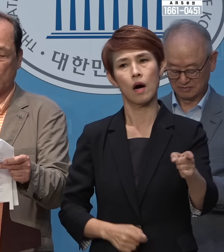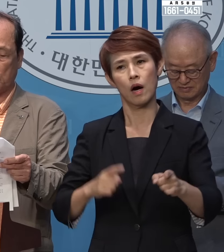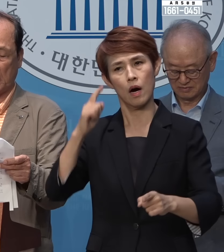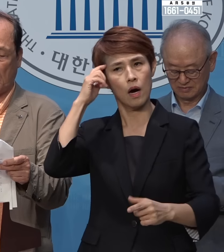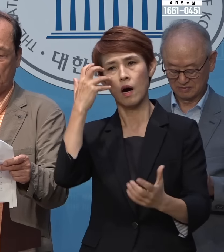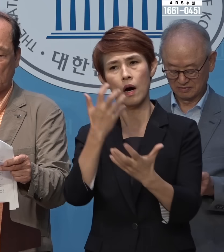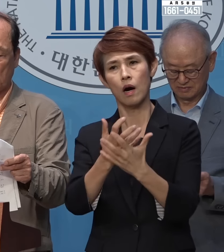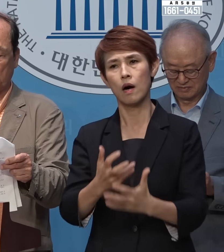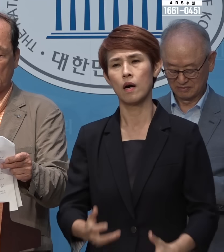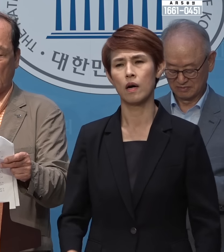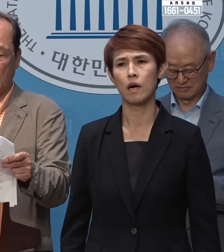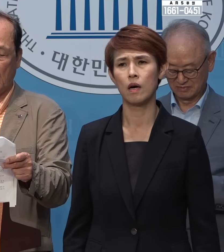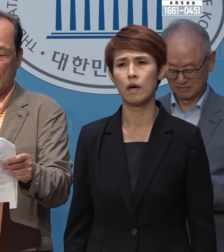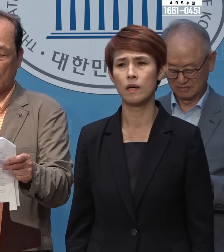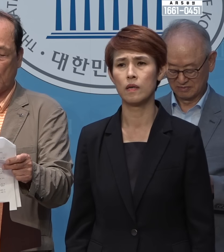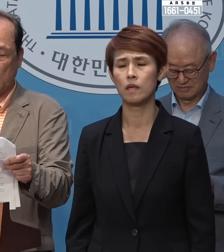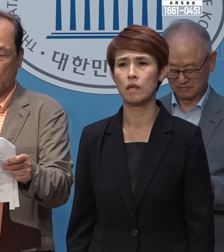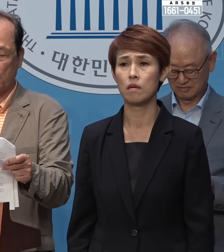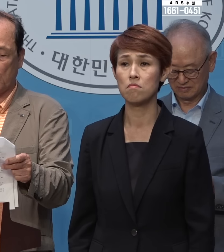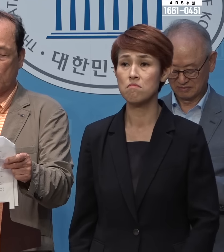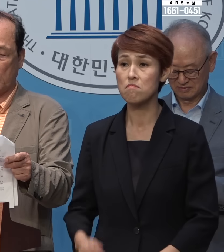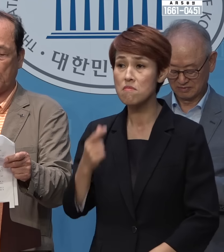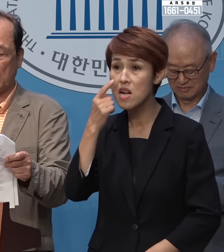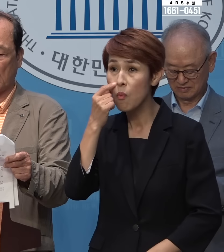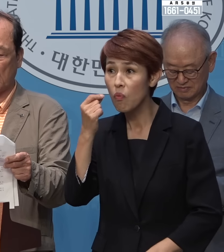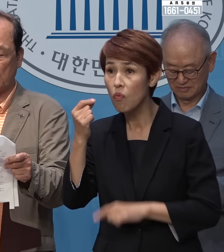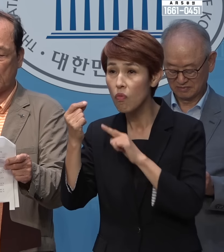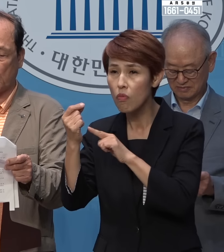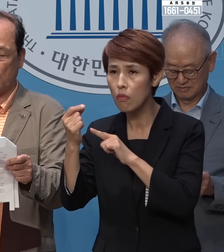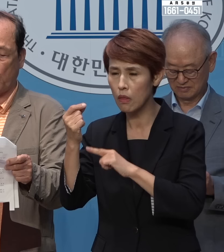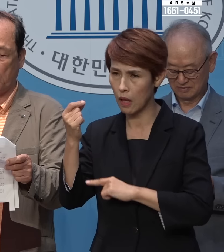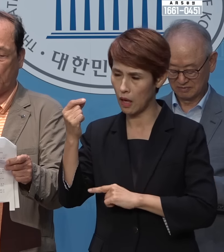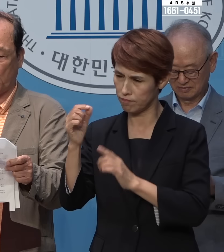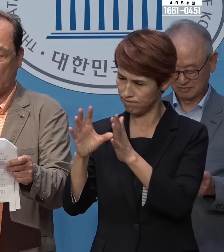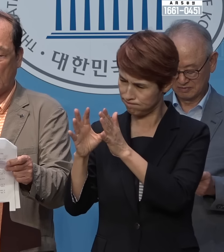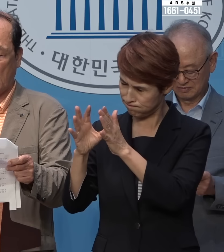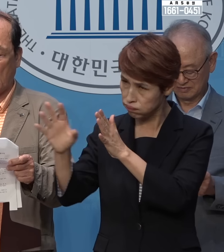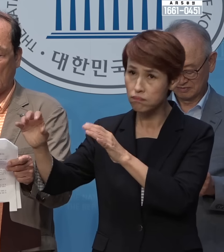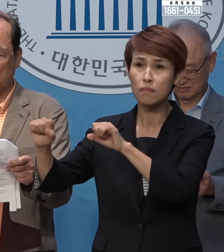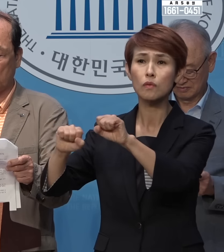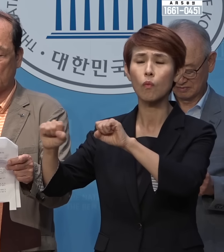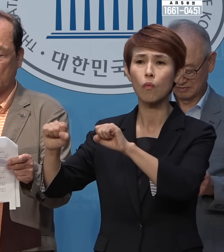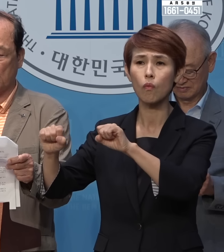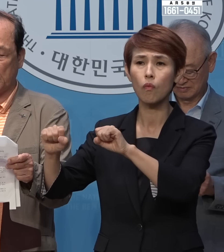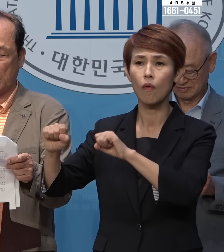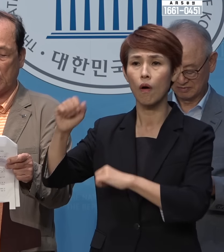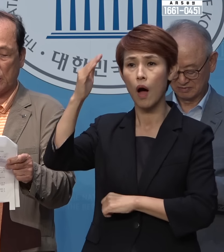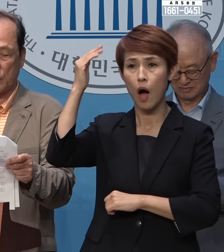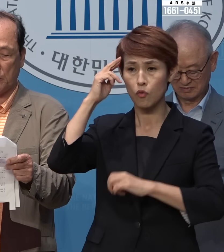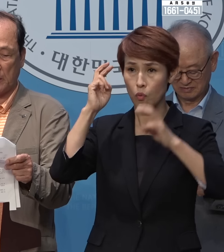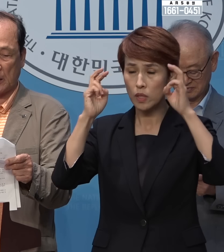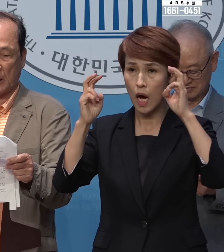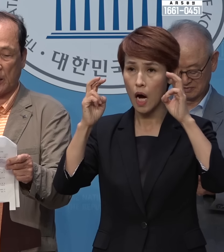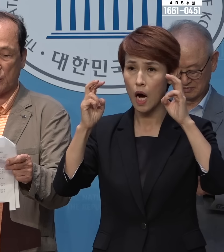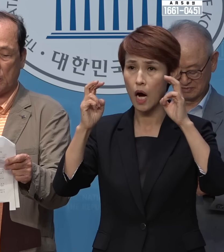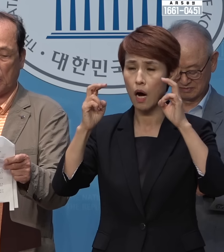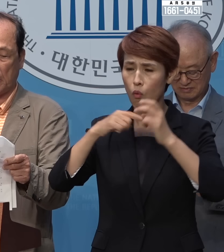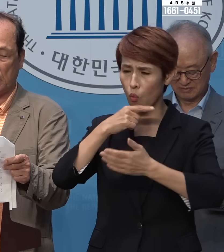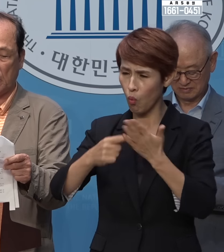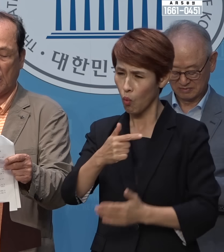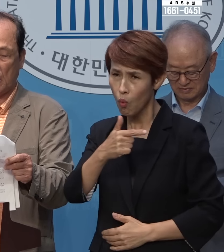경악케 하고 있습니다. 급기야 일본 정부의 비상식적인 횡포로 한국 기업의 이익이